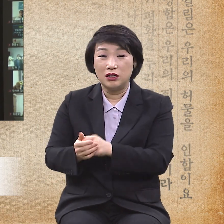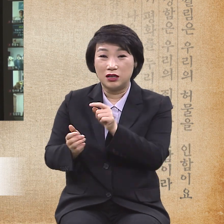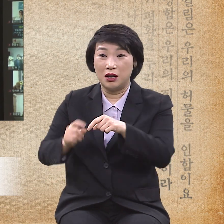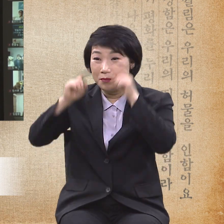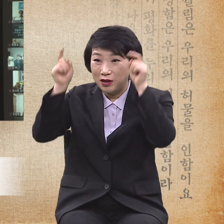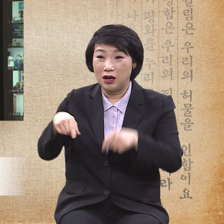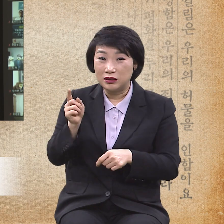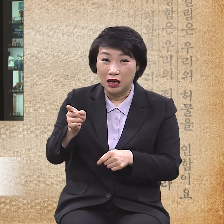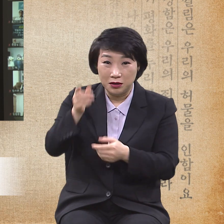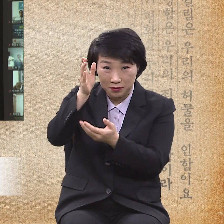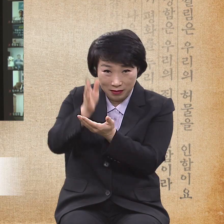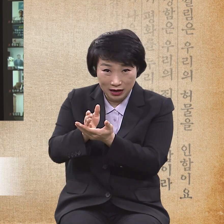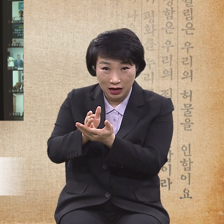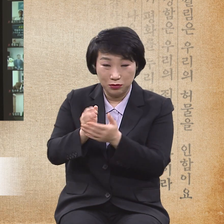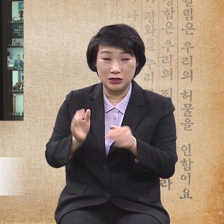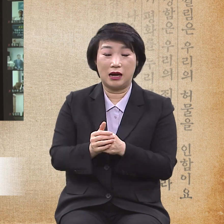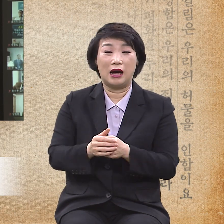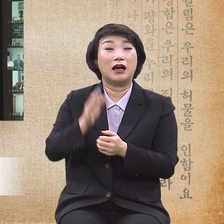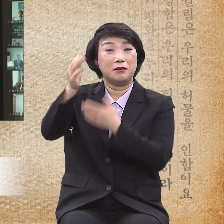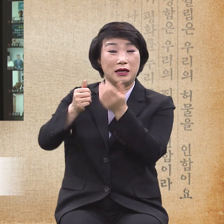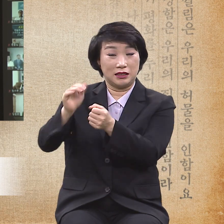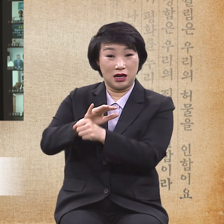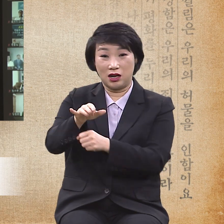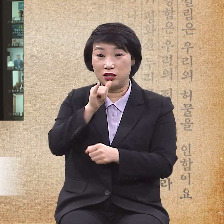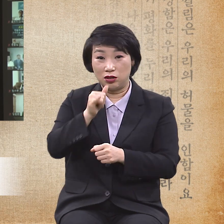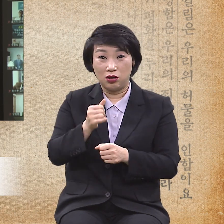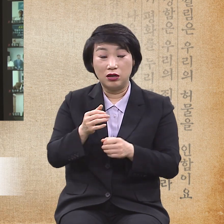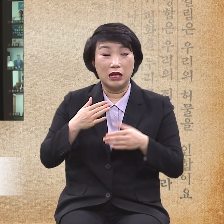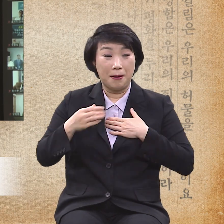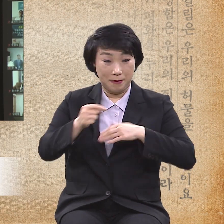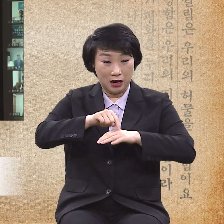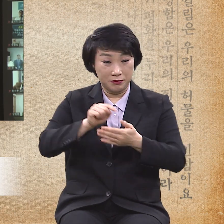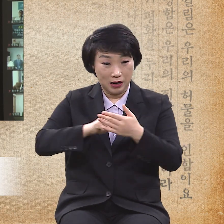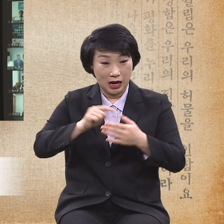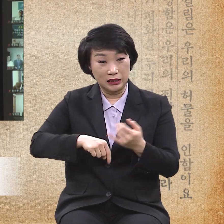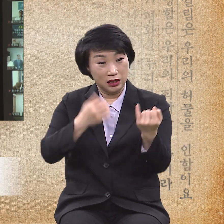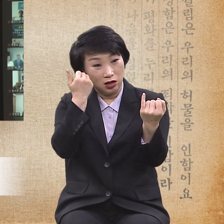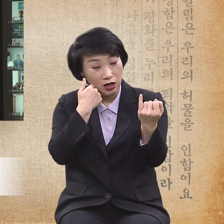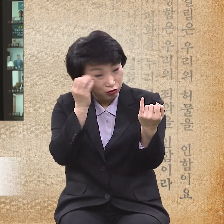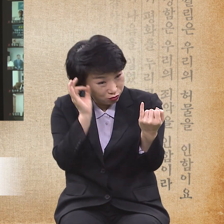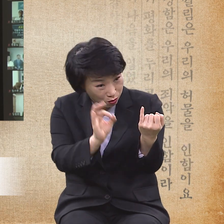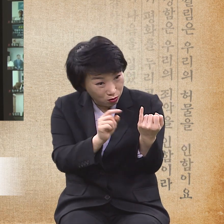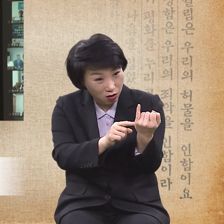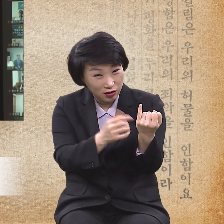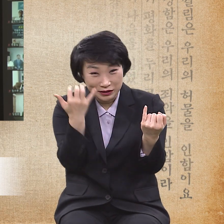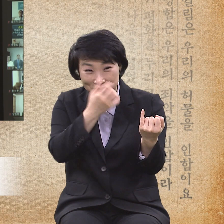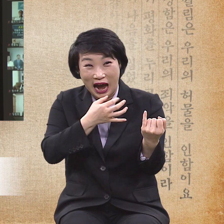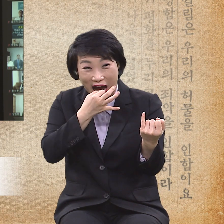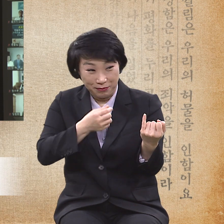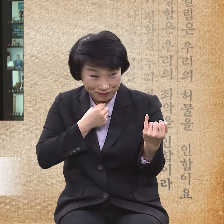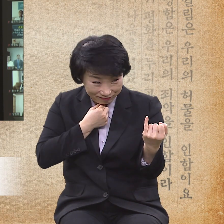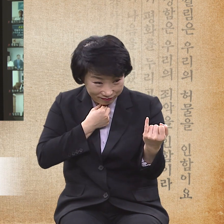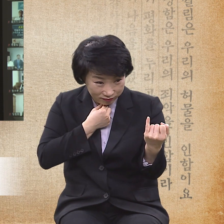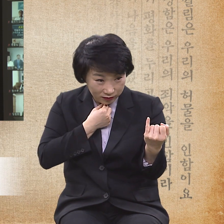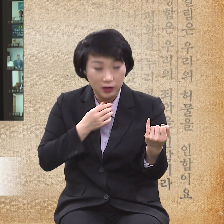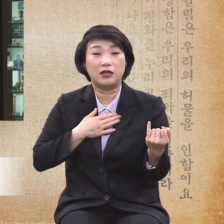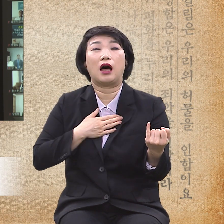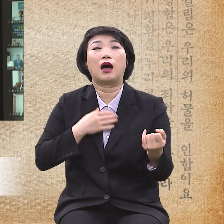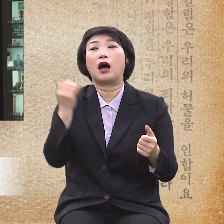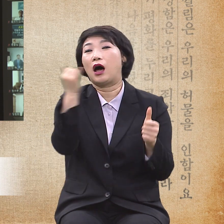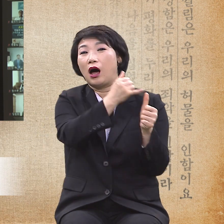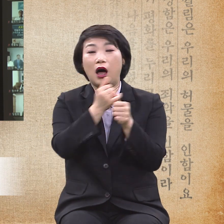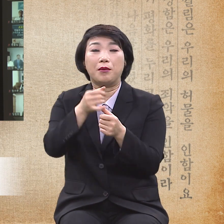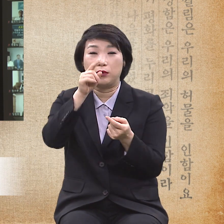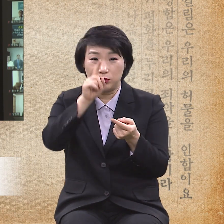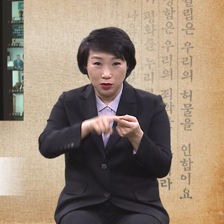마음속으로 여자를 보고 음욕을 품으면 가늠한 거야. 네가 보고 그랬다면 네는 한 눈을 빼고 성은